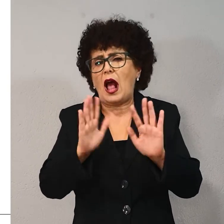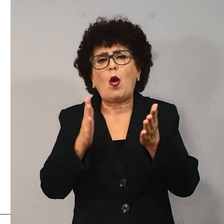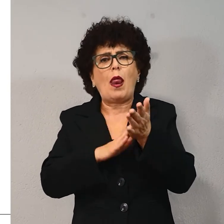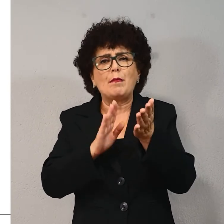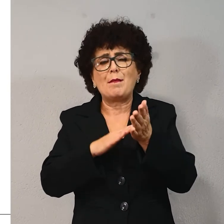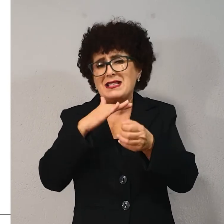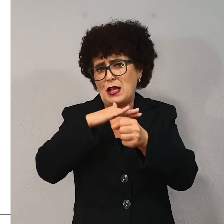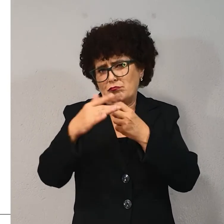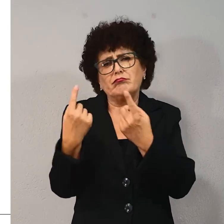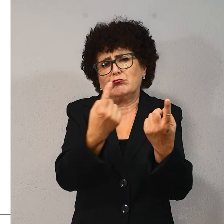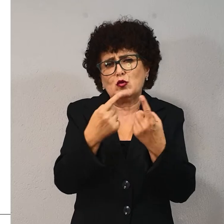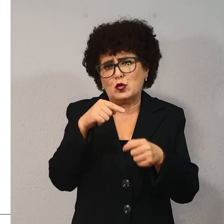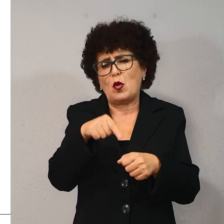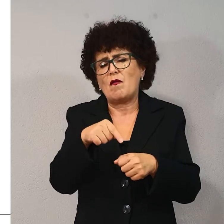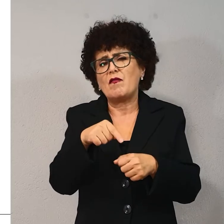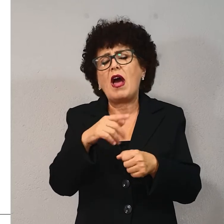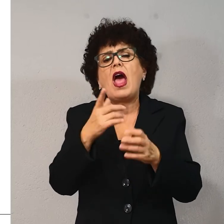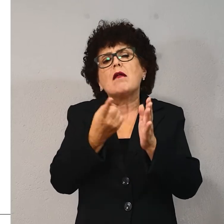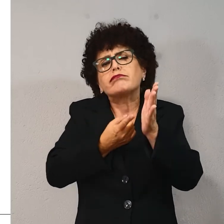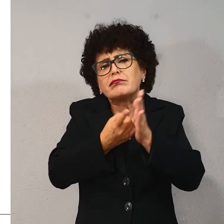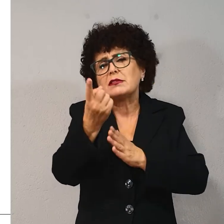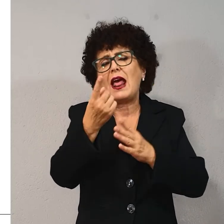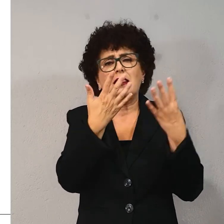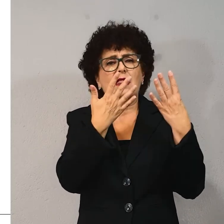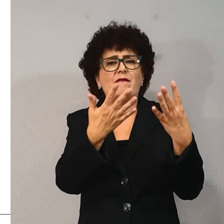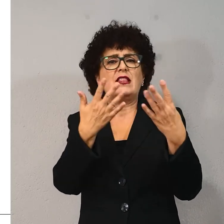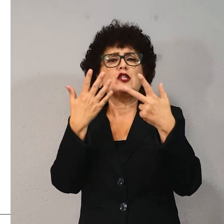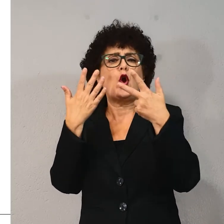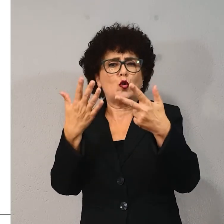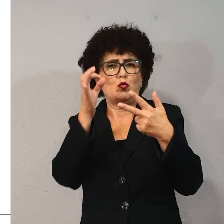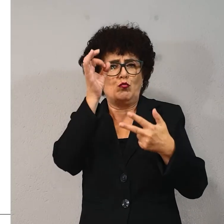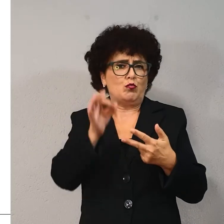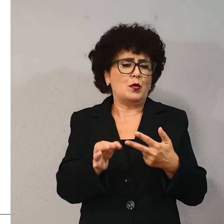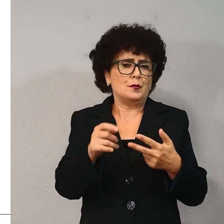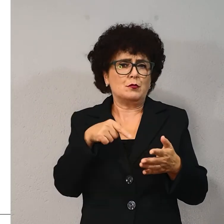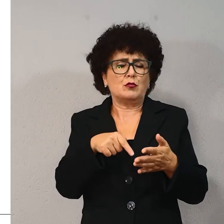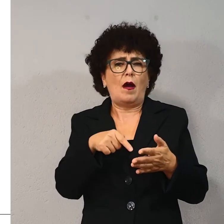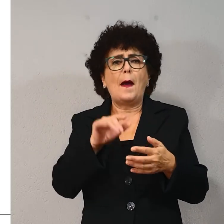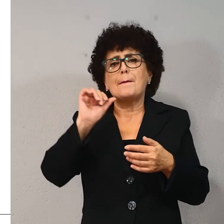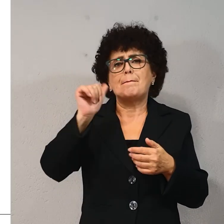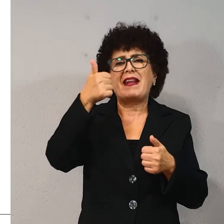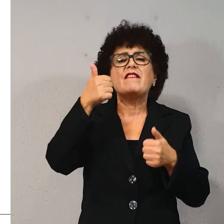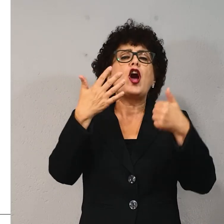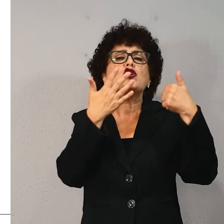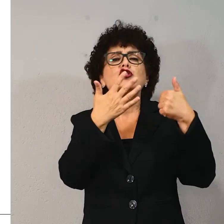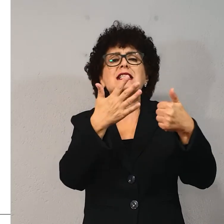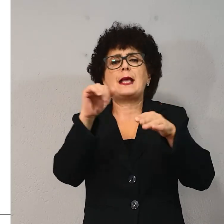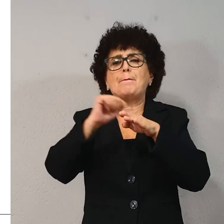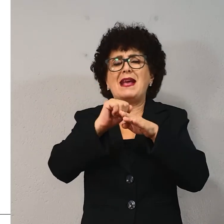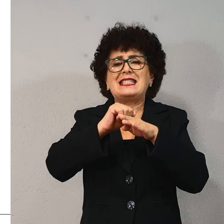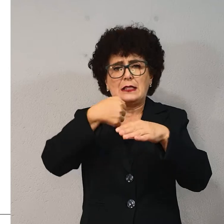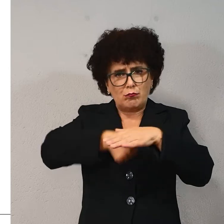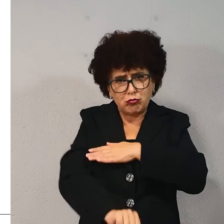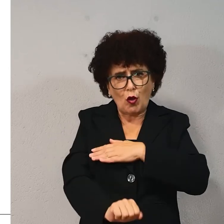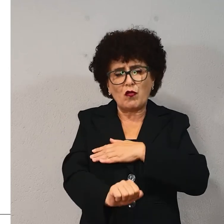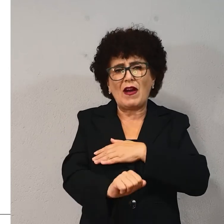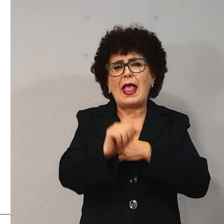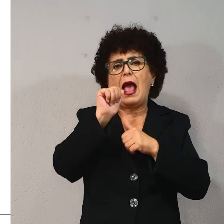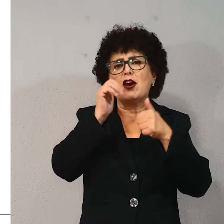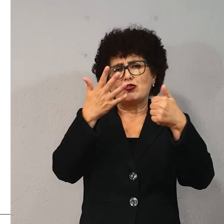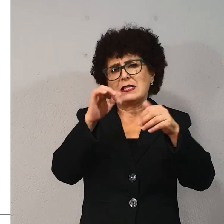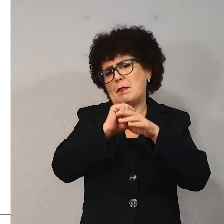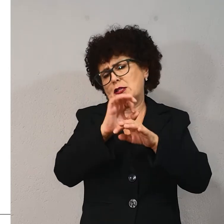се исполнети условите, ефикасноста е 98% во првите 6 месеци по породувањето,